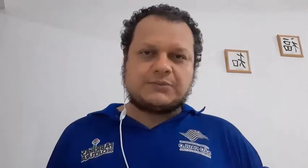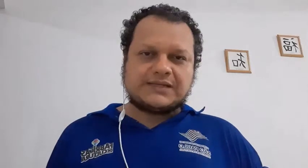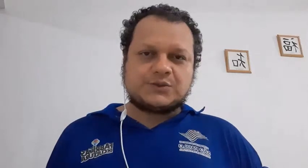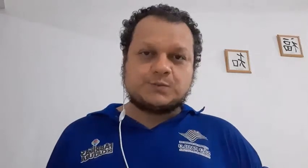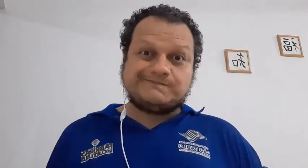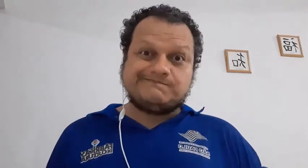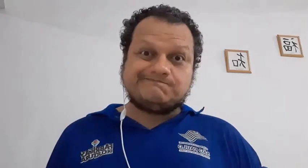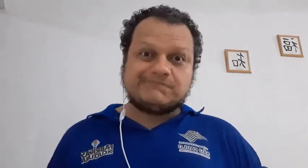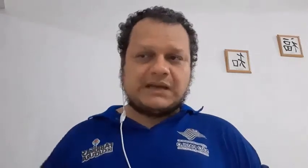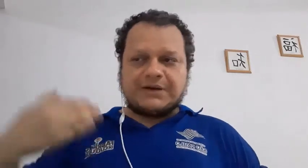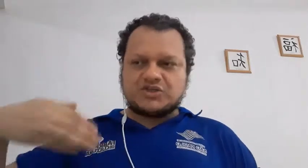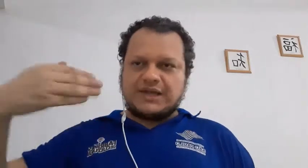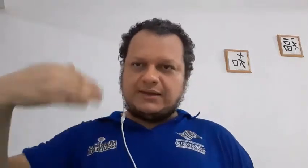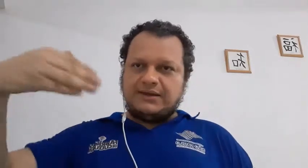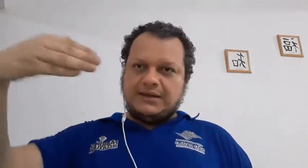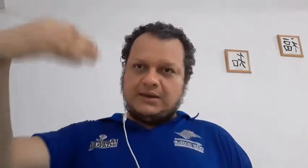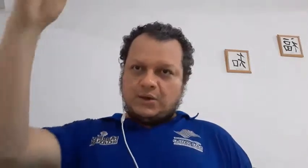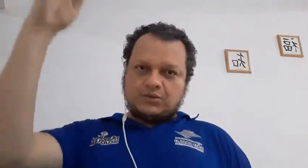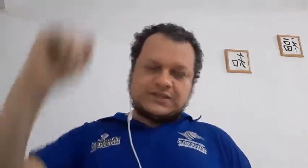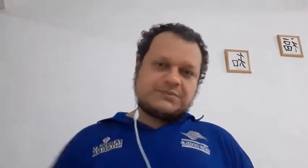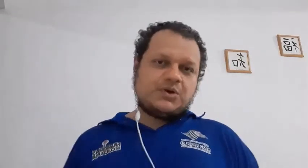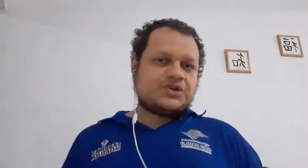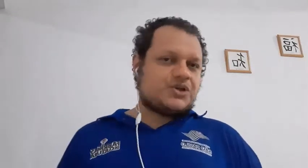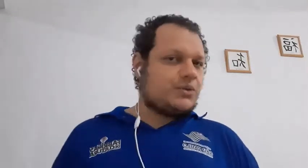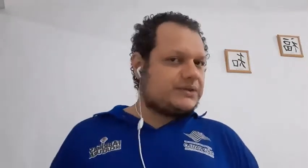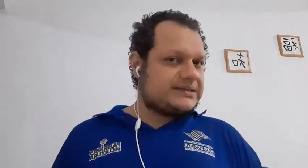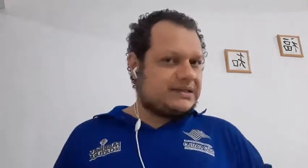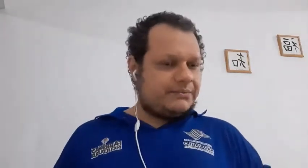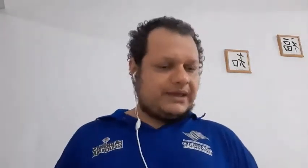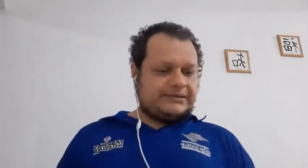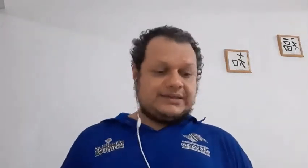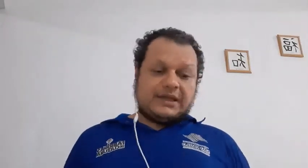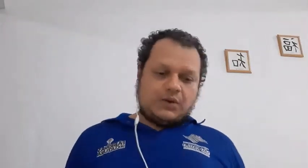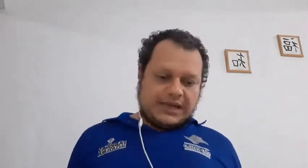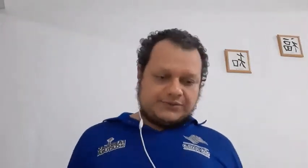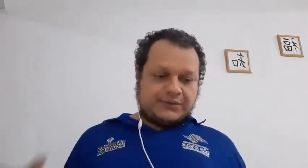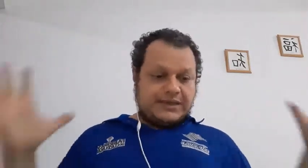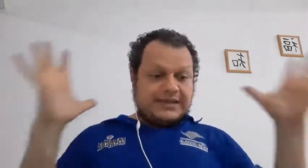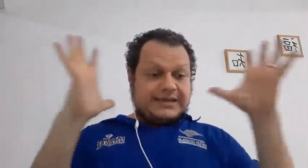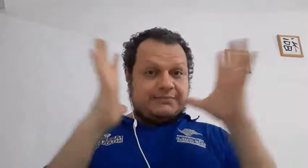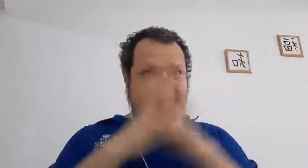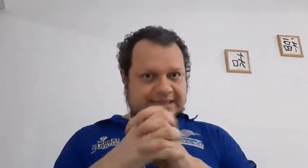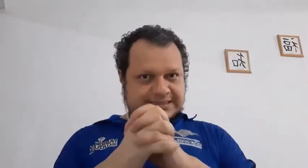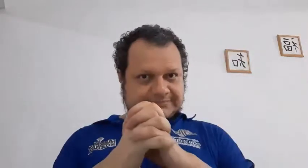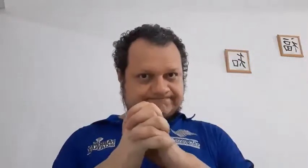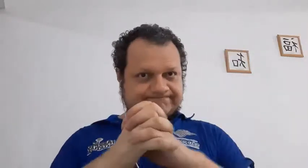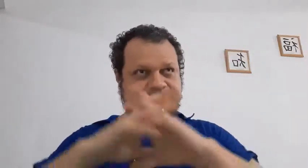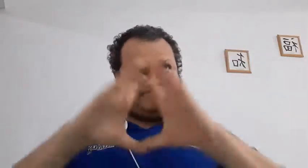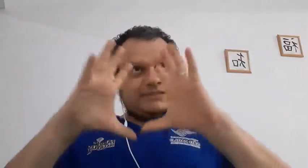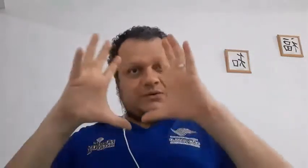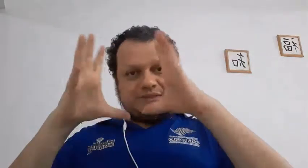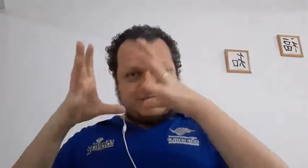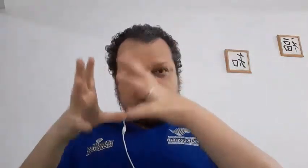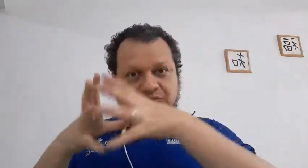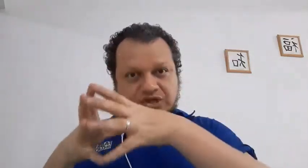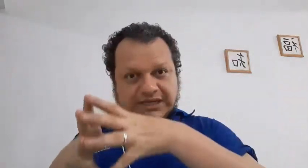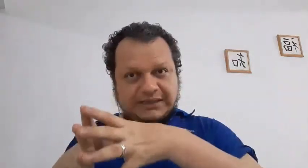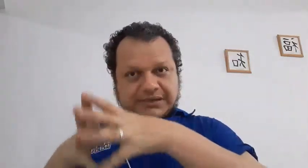Brasil. E a partir daí, outras milhões de lutas também que têm rolado. Beleza. Então, estamos falando de Libras,